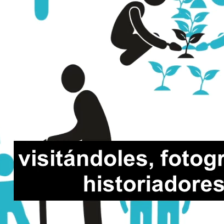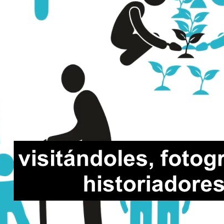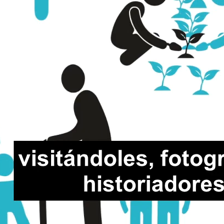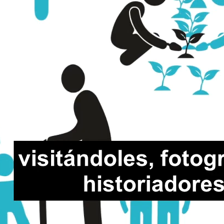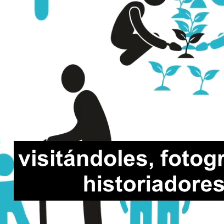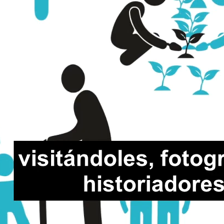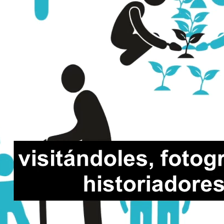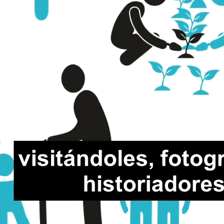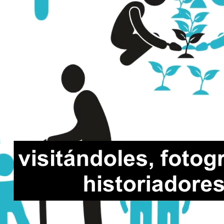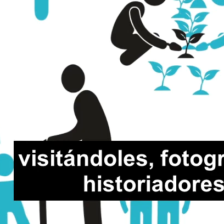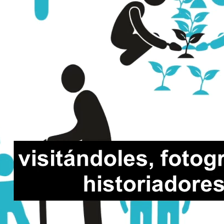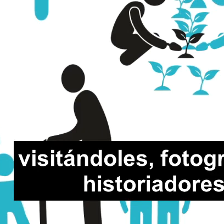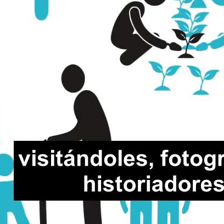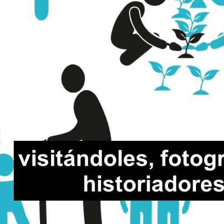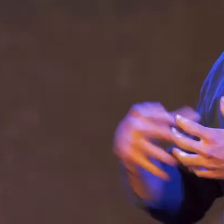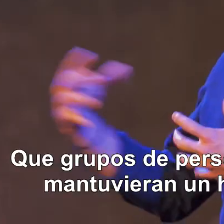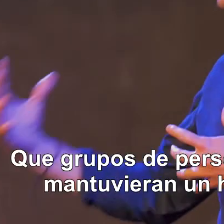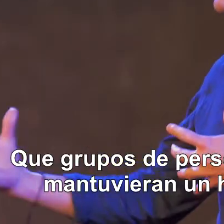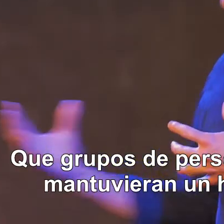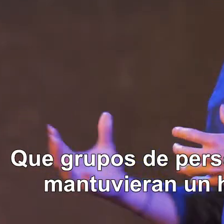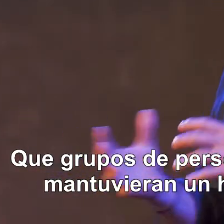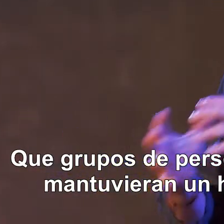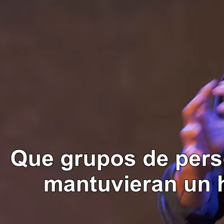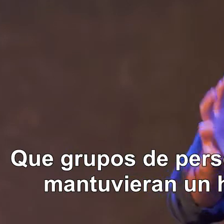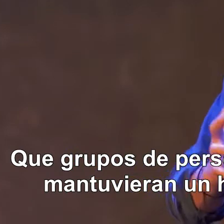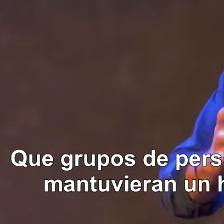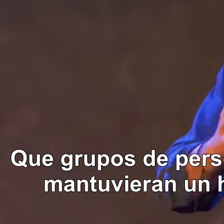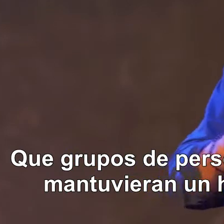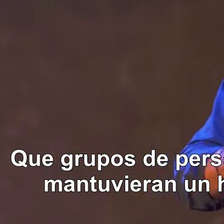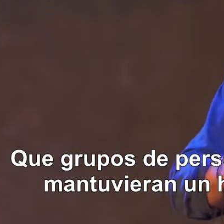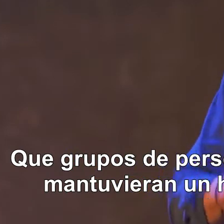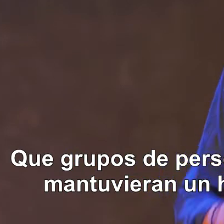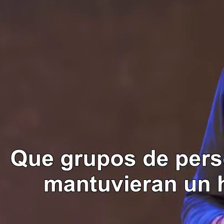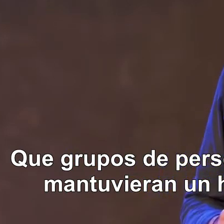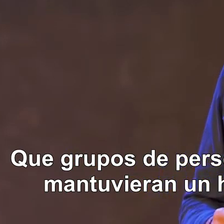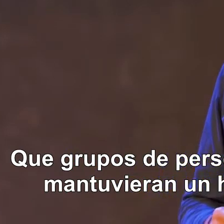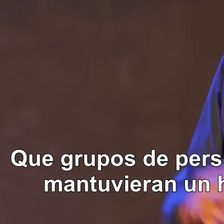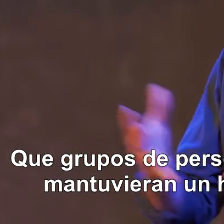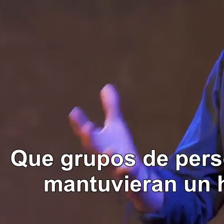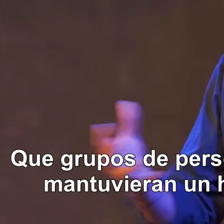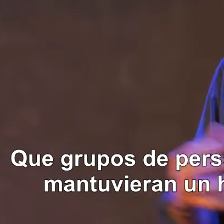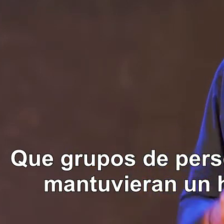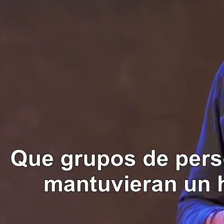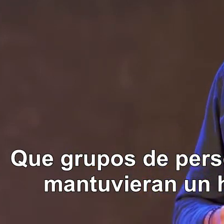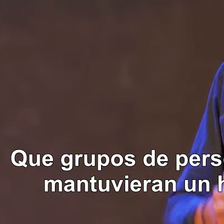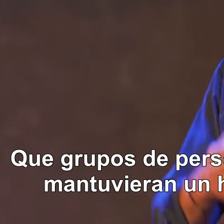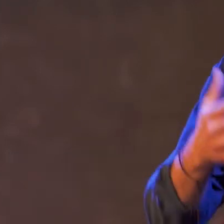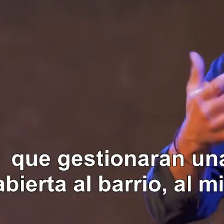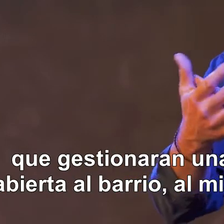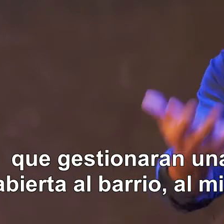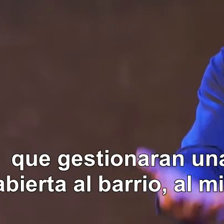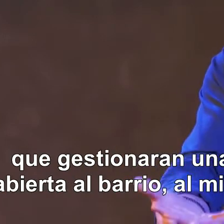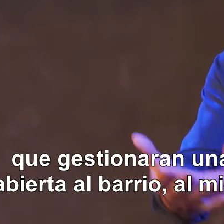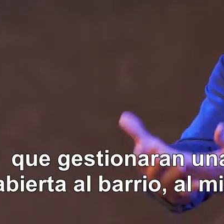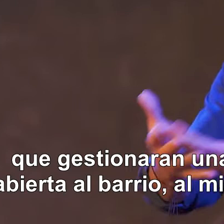registradores historiadores de su memoria que grupos de personas mayores crearán mantuvieran el huerto en el colegio